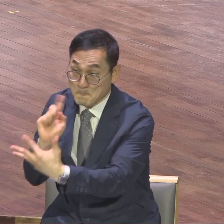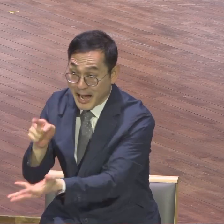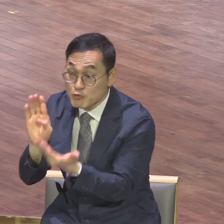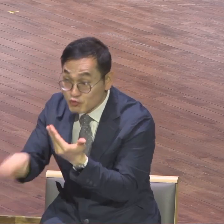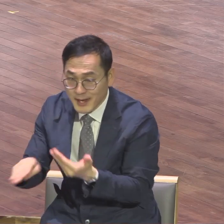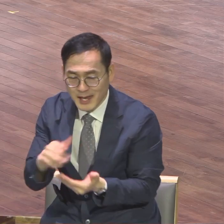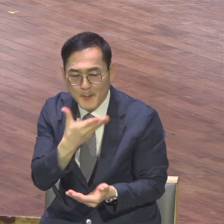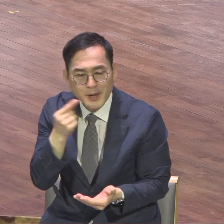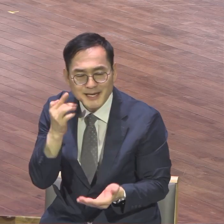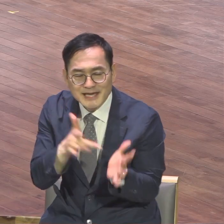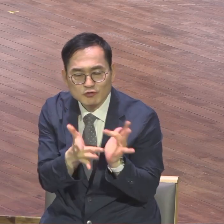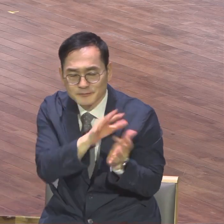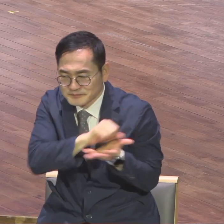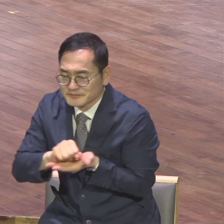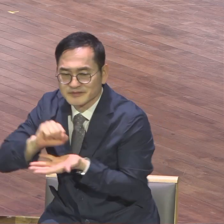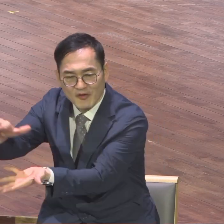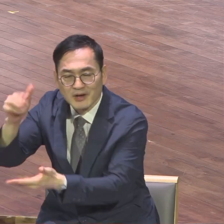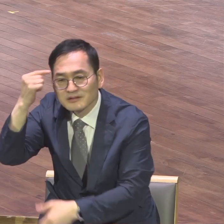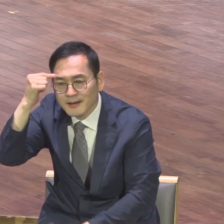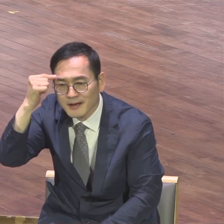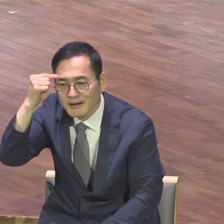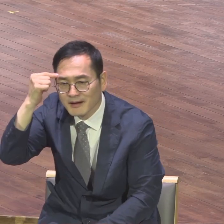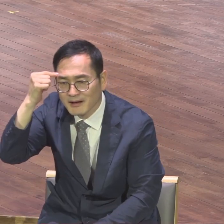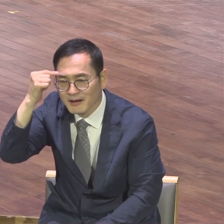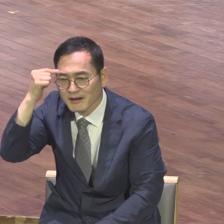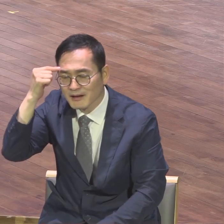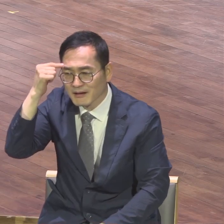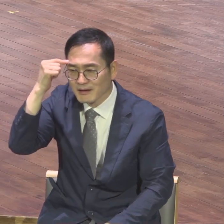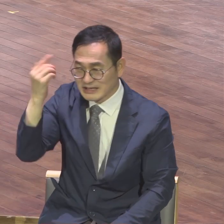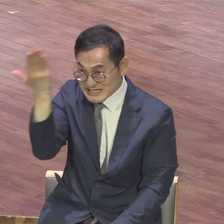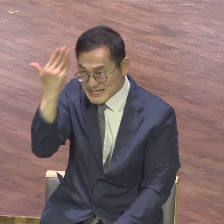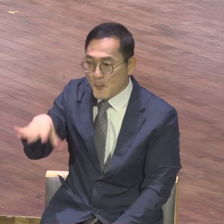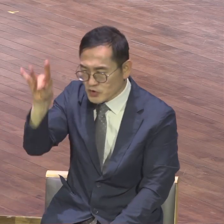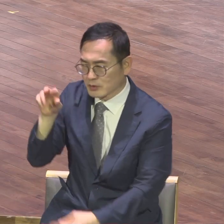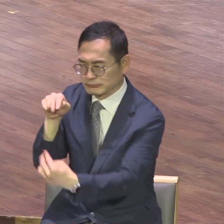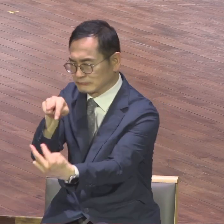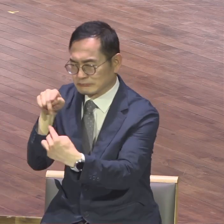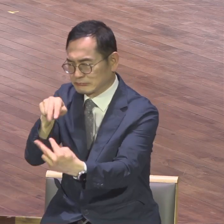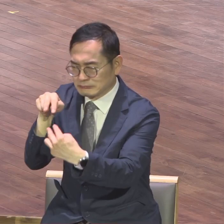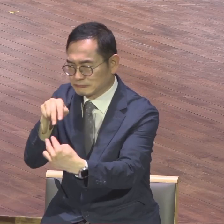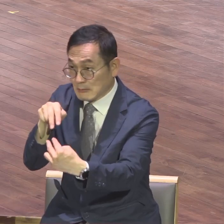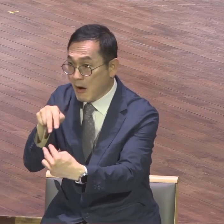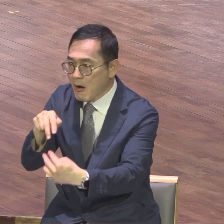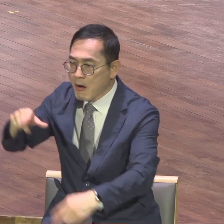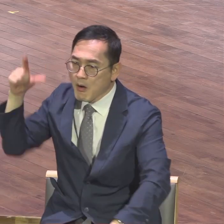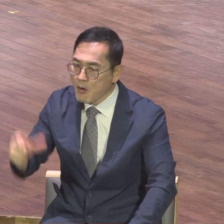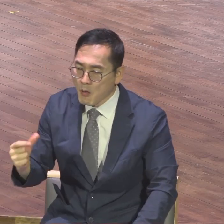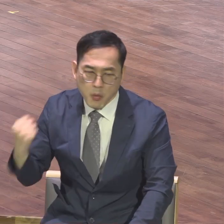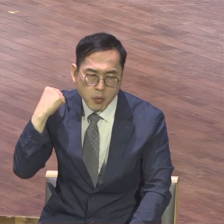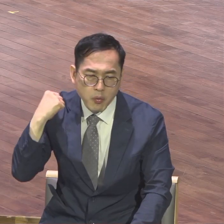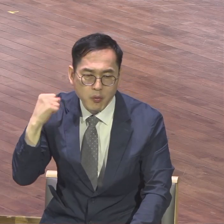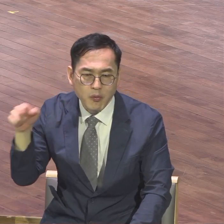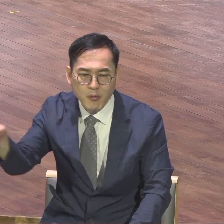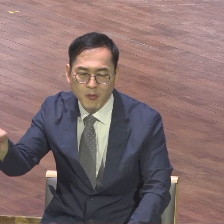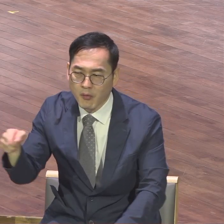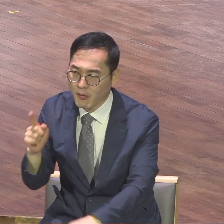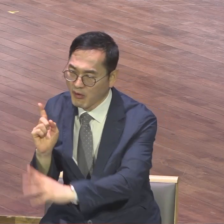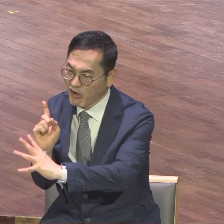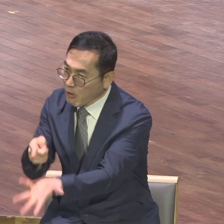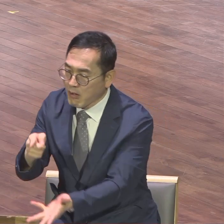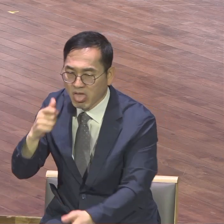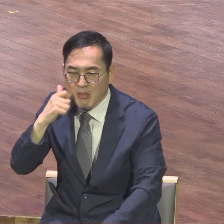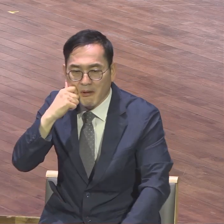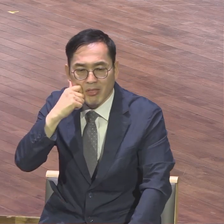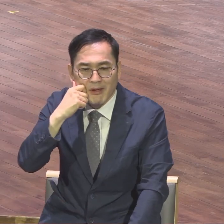이 학문적인 것, 지식인 것 가지고 원색적 복음을 말을 그렇게 이해시키려 하다